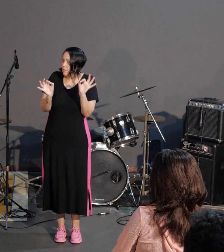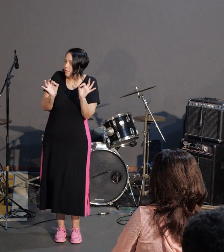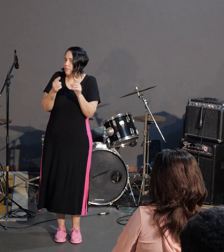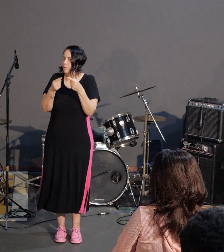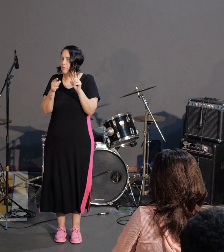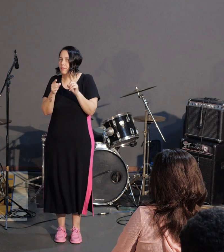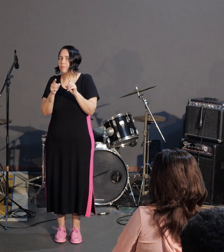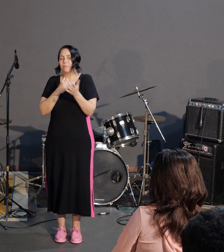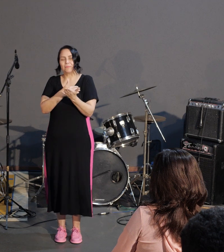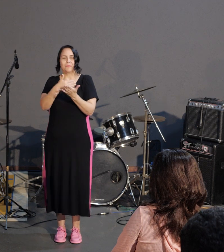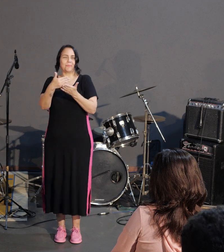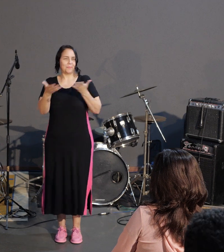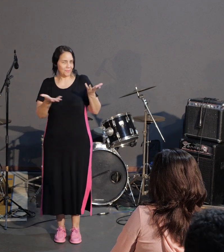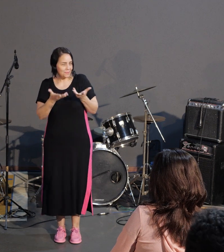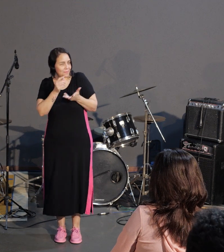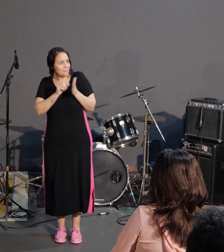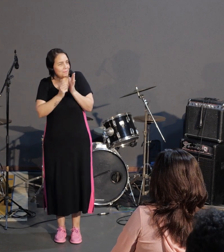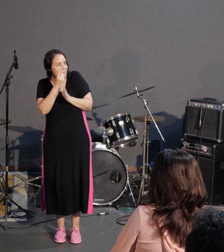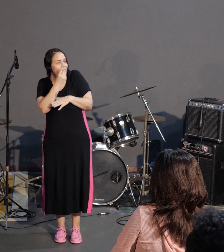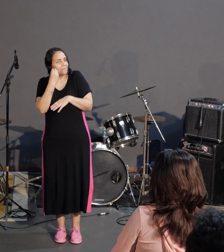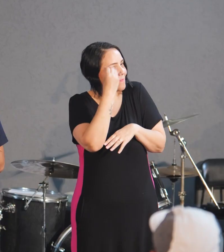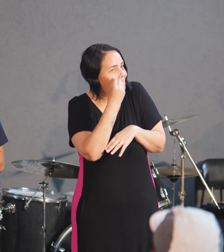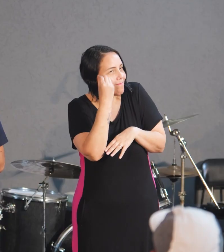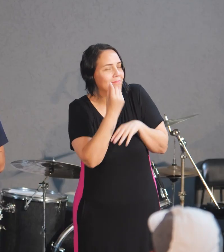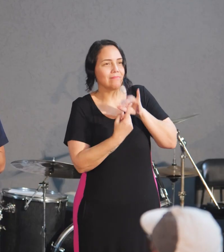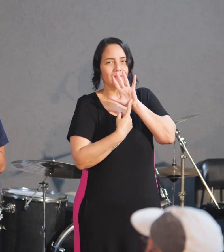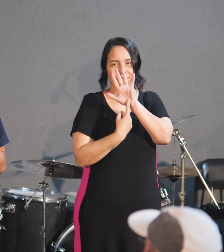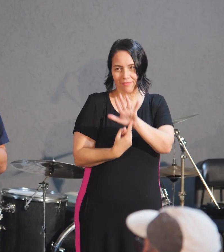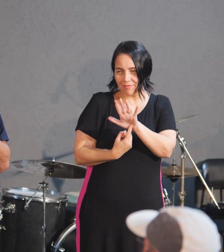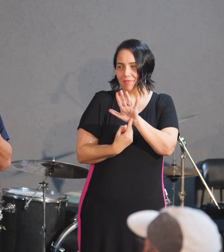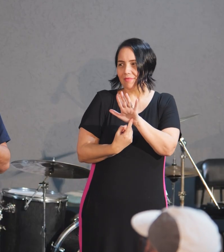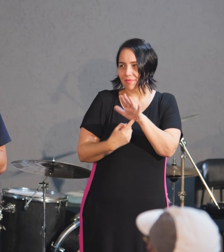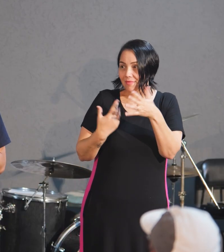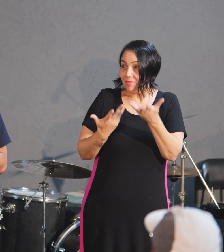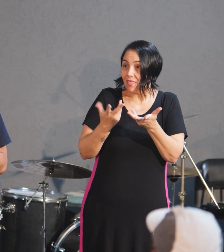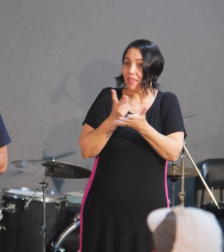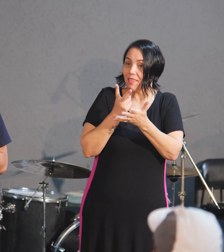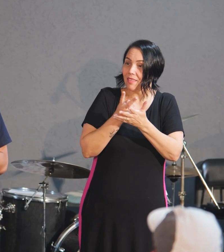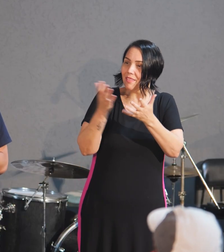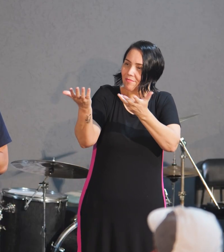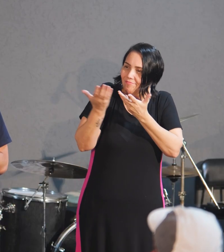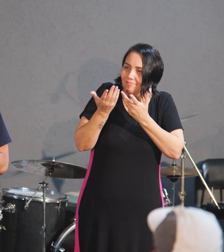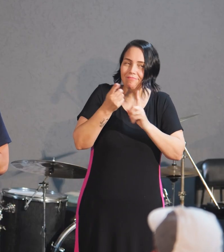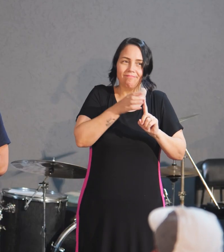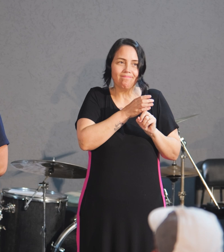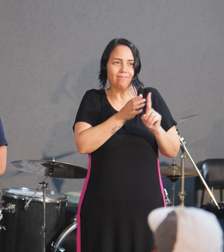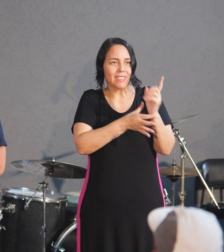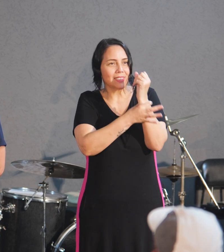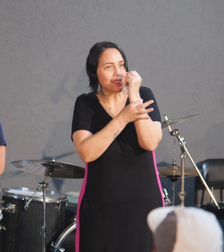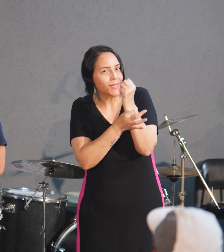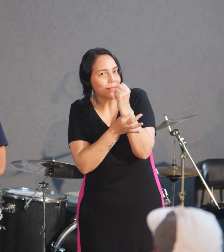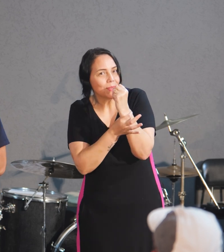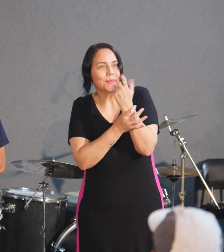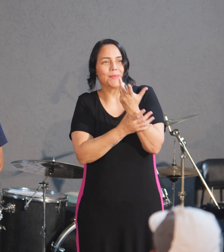Né? Ele está começando agora, é o primeiro momento dele se apresentar. Então, a gente sempre busca, né, que o aluno se sinta seguro, se sinta tranquilo